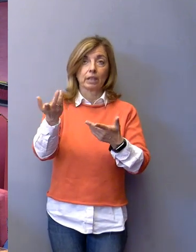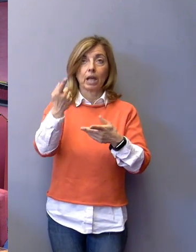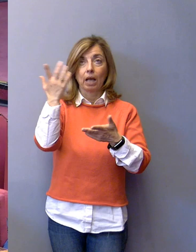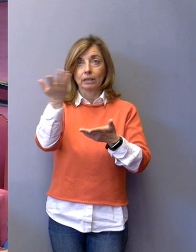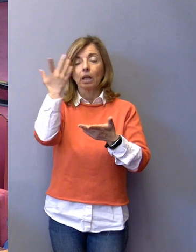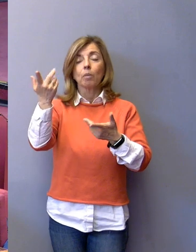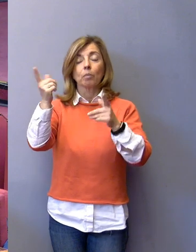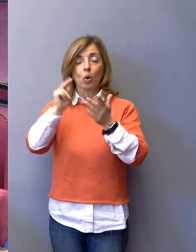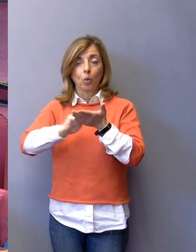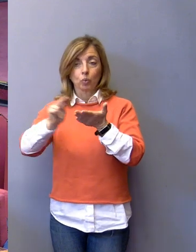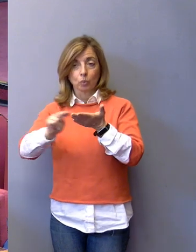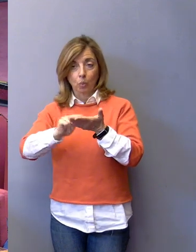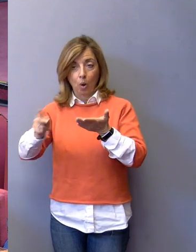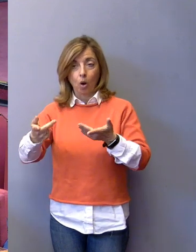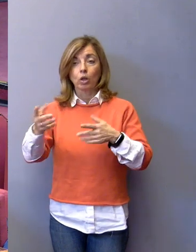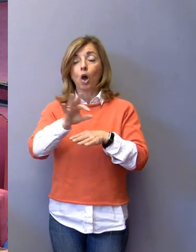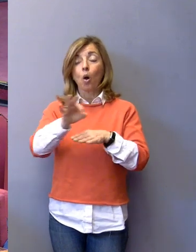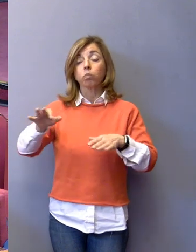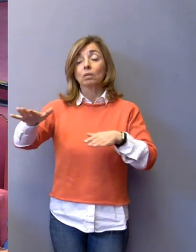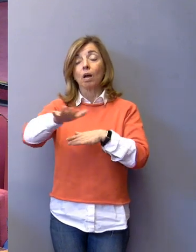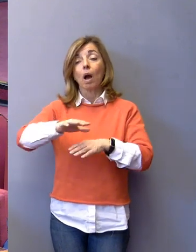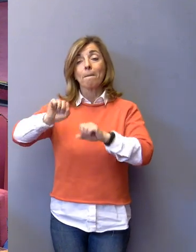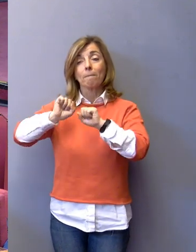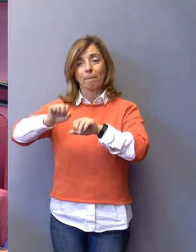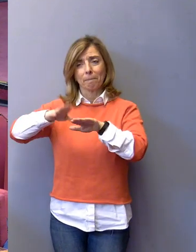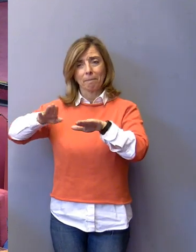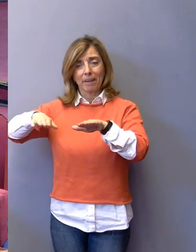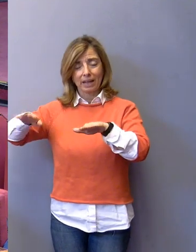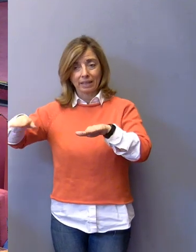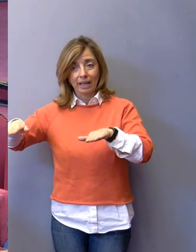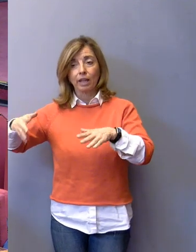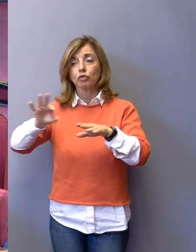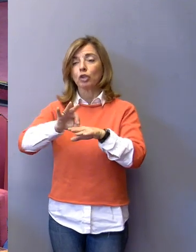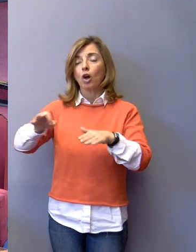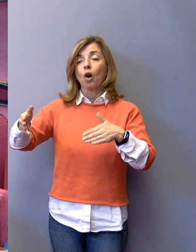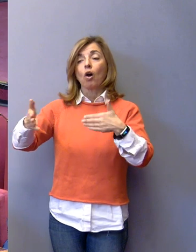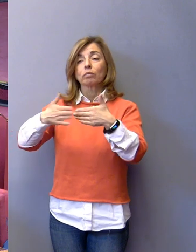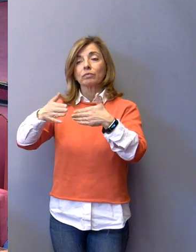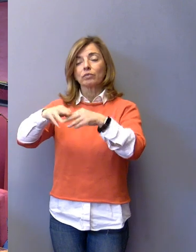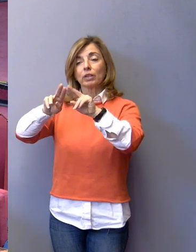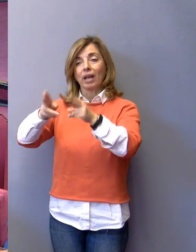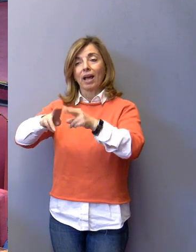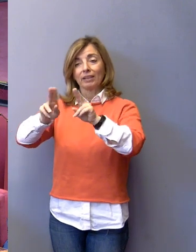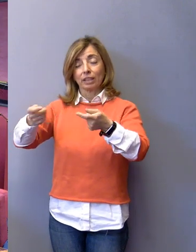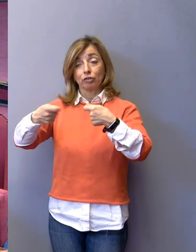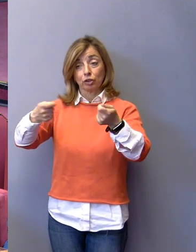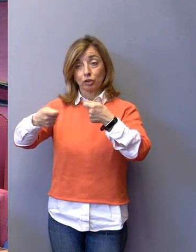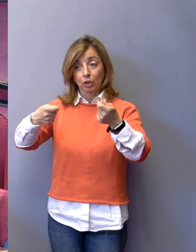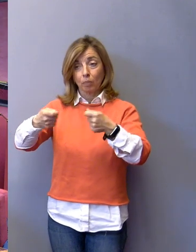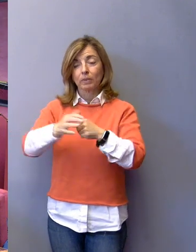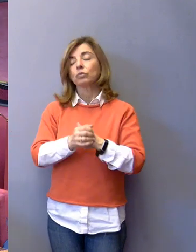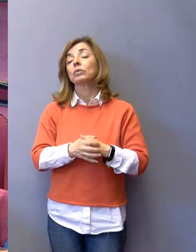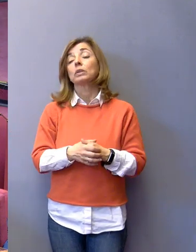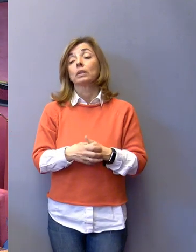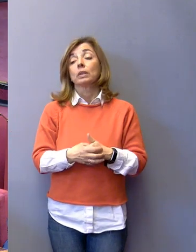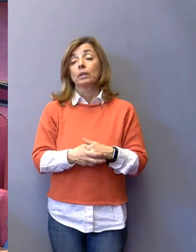nonché per parcheggi e superficie per zone di sosta limitrofe ad esercizi commerciali di grandi strutture e medie strutture di